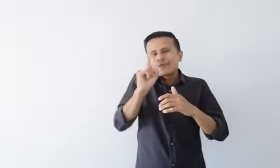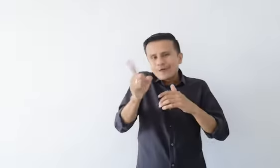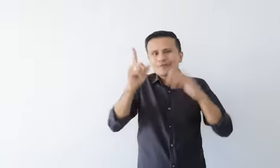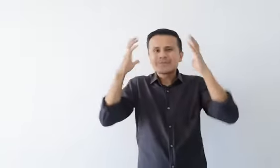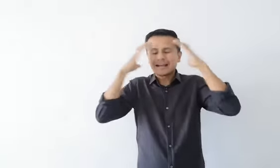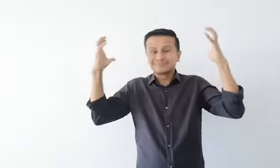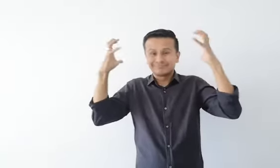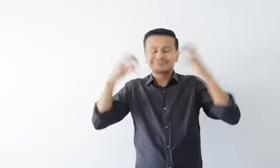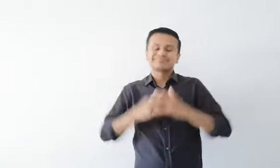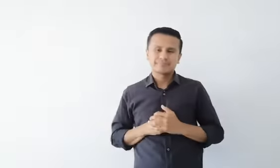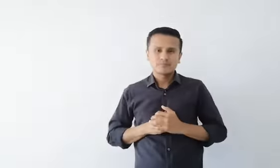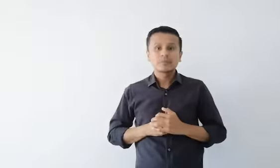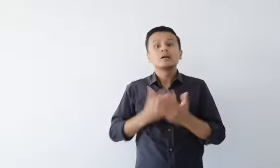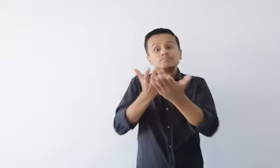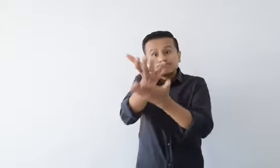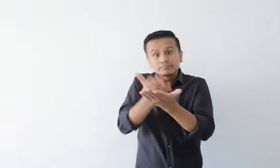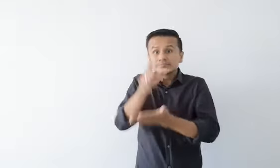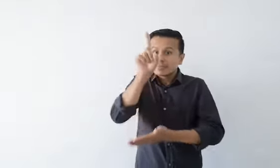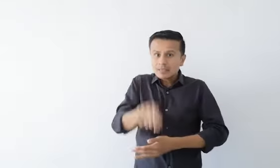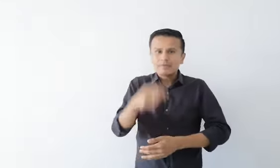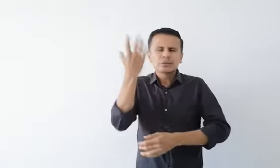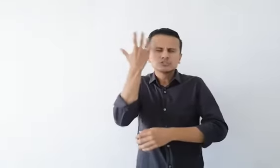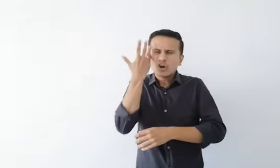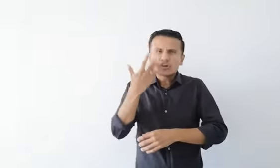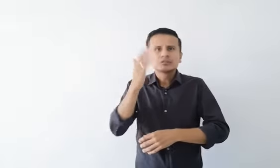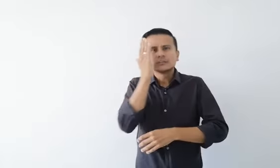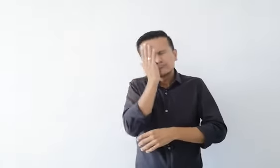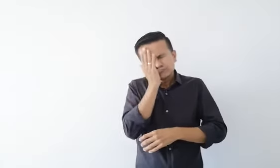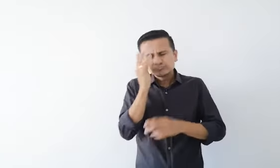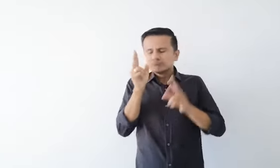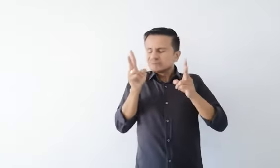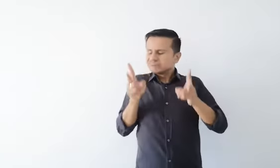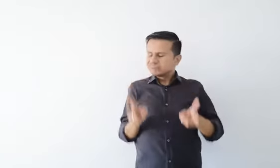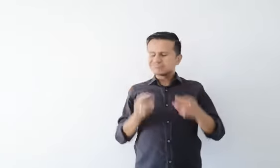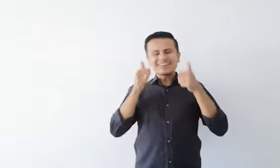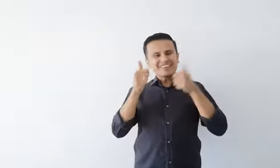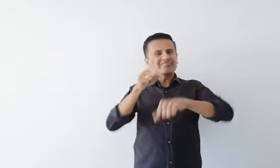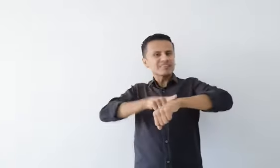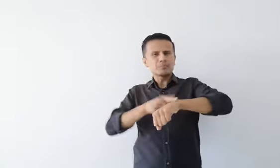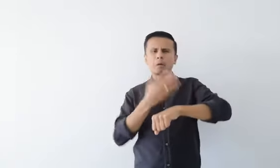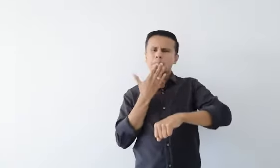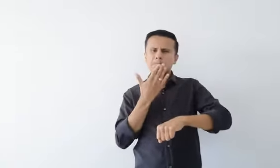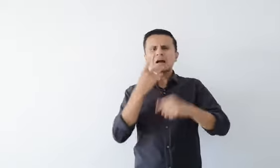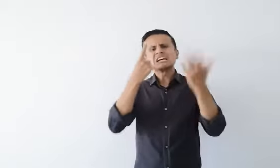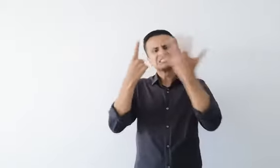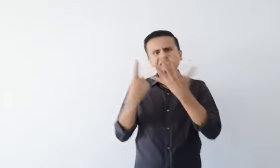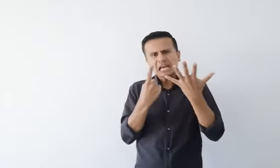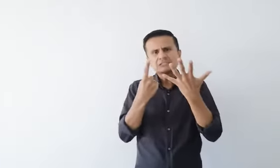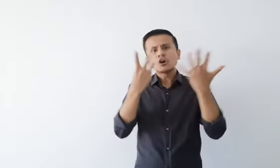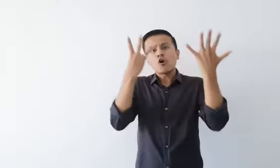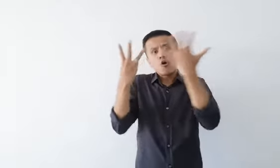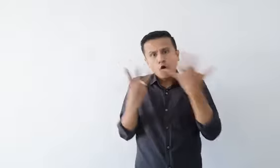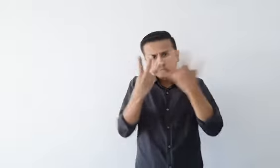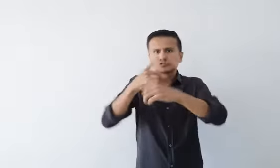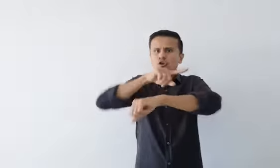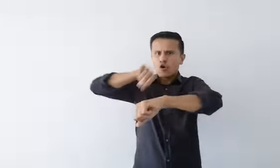Duerme entre 6 u 8 horas diarias como mínimo. Dale tiempo a tu cuerpo a que se reorganice y recupere. Esto hará que tu